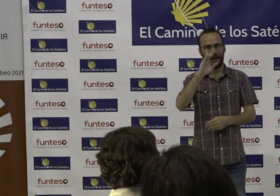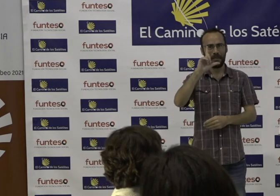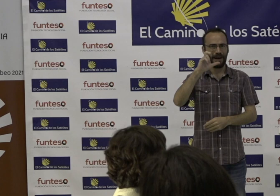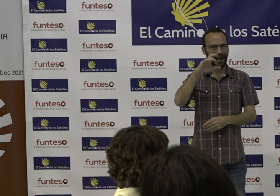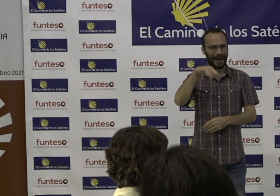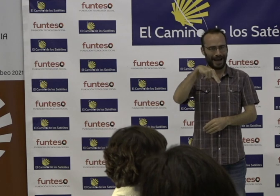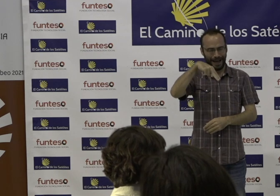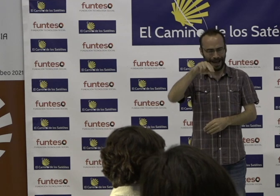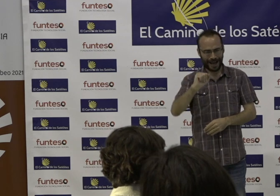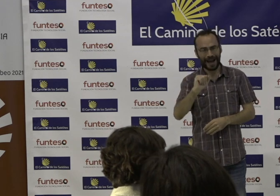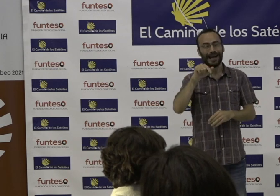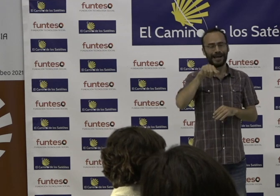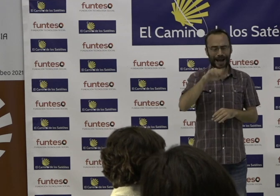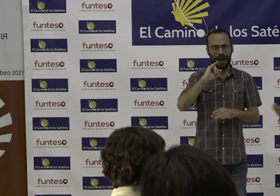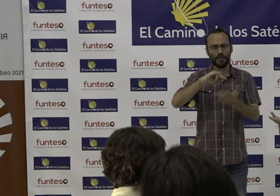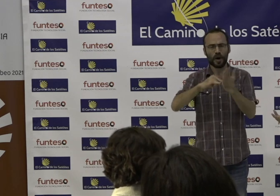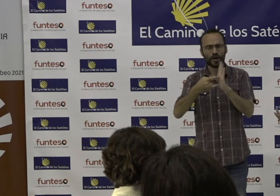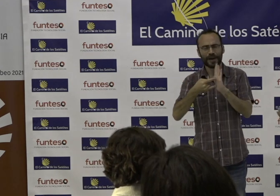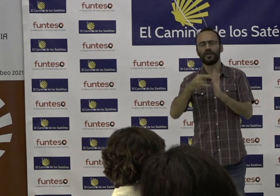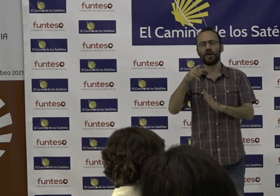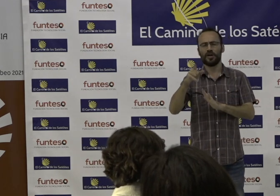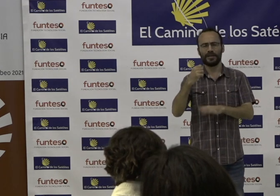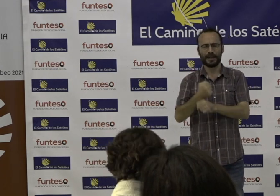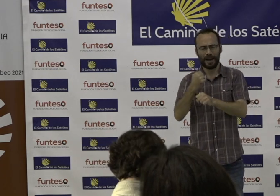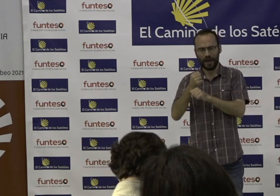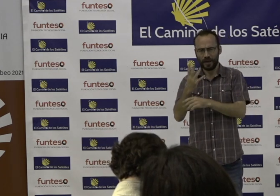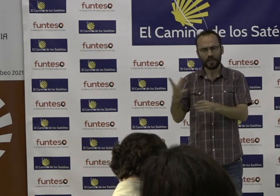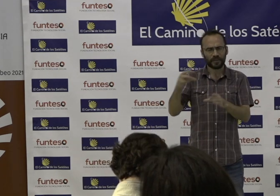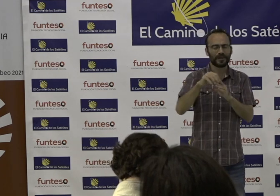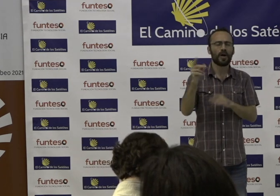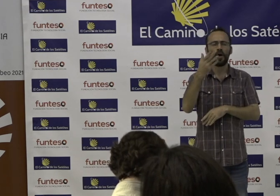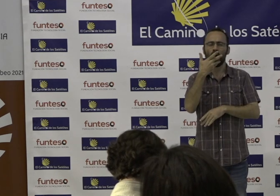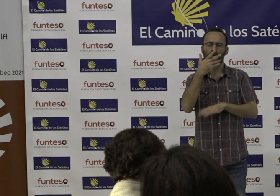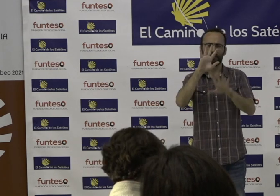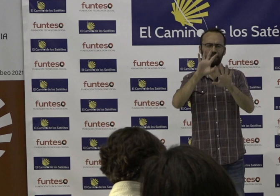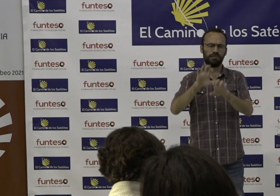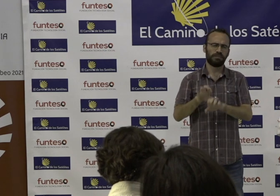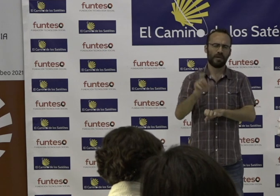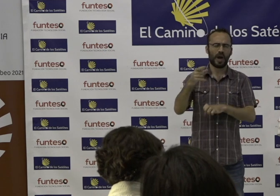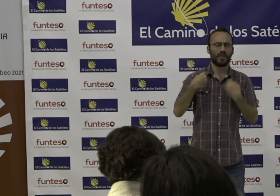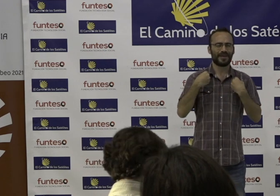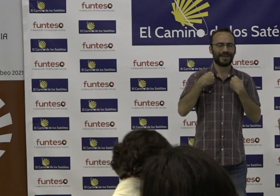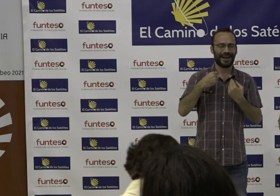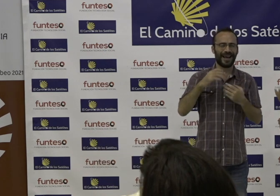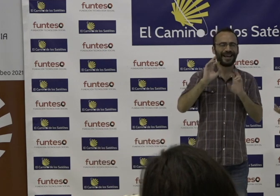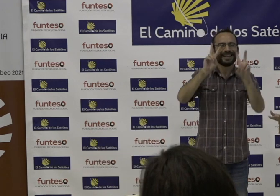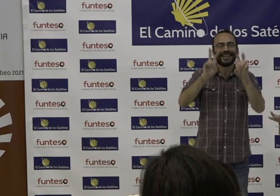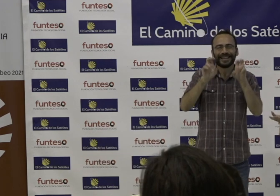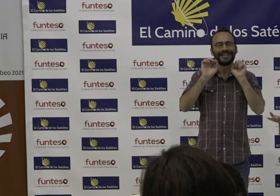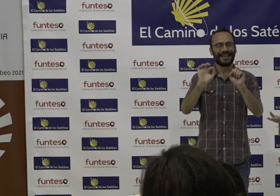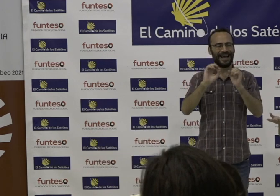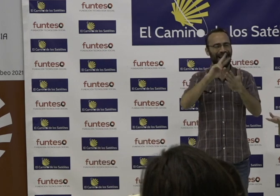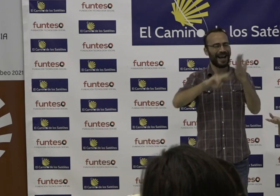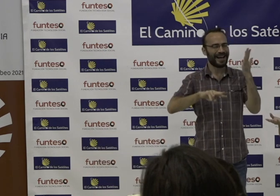trabajadores. Bueno, es conocedor mucho de la historia de Galicia. Y bueno, y nos parece muy